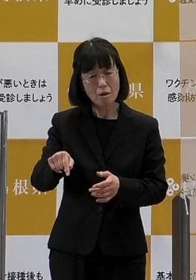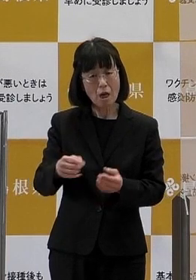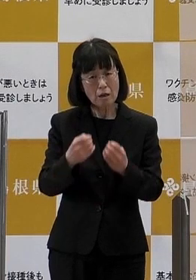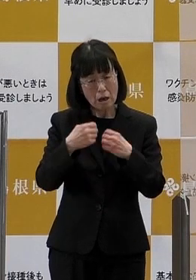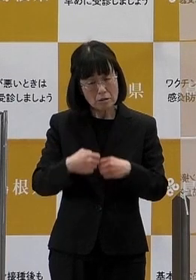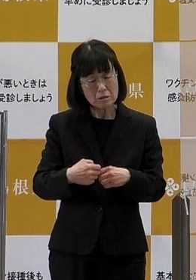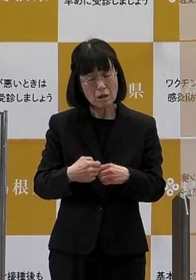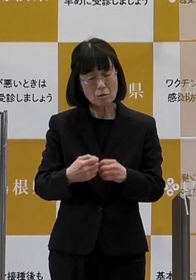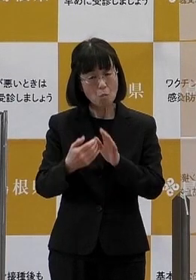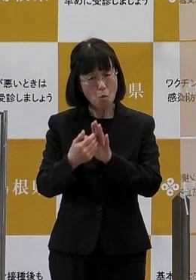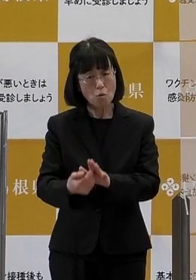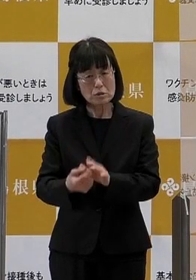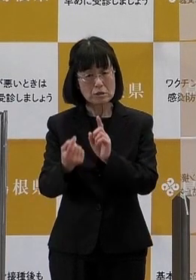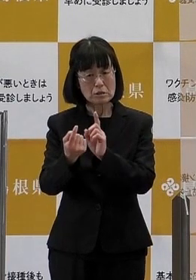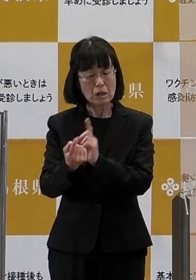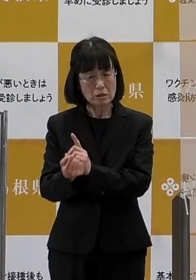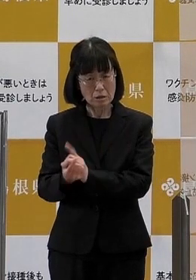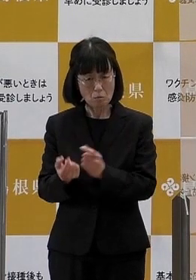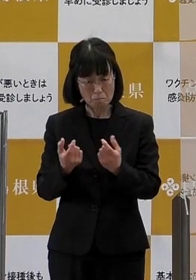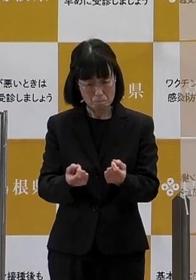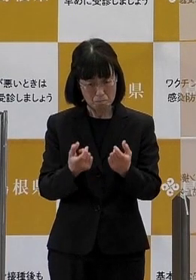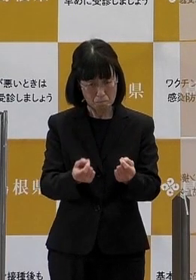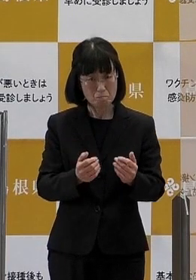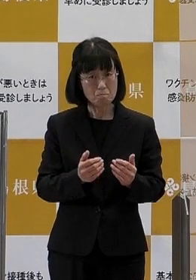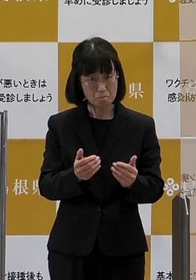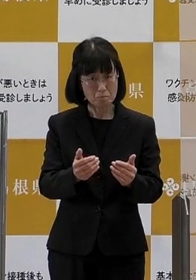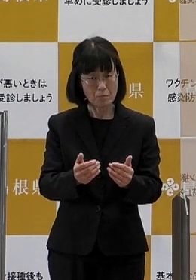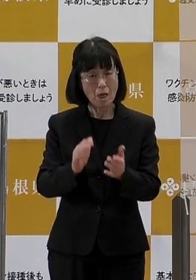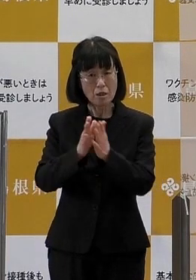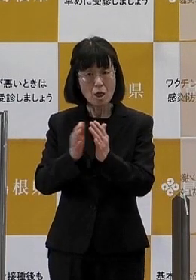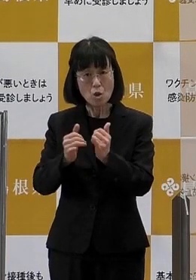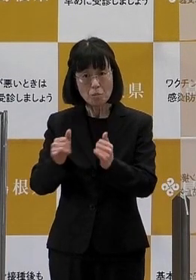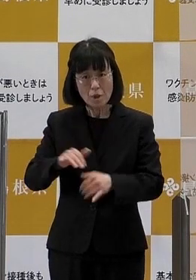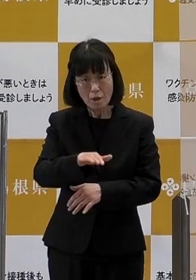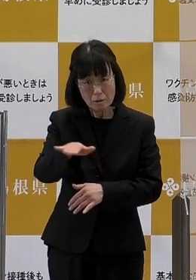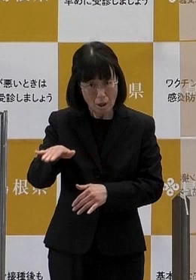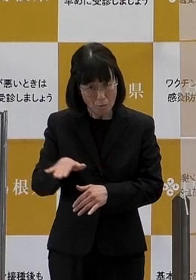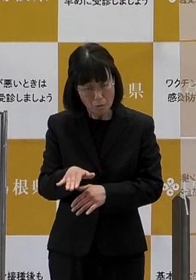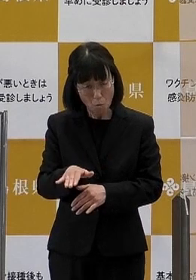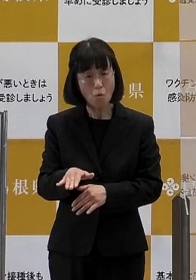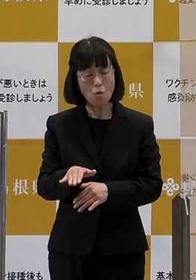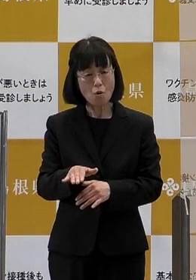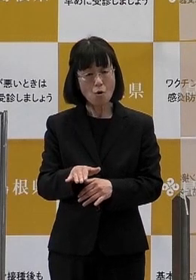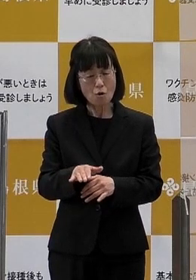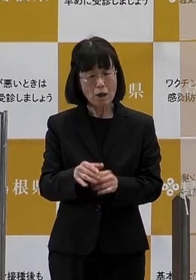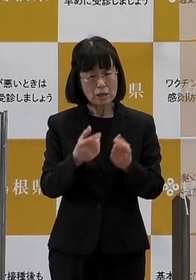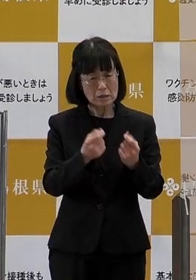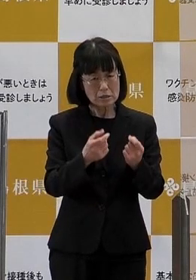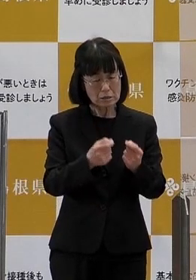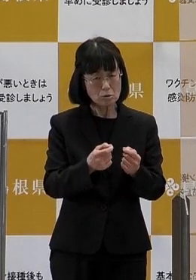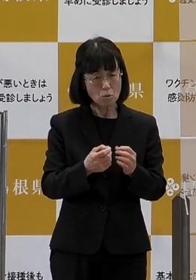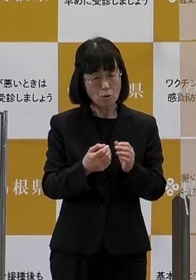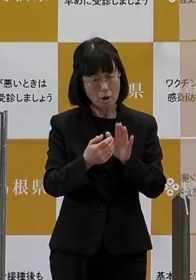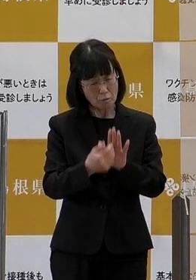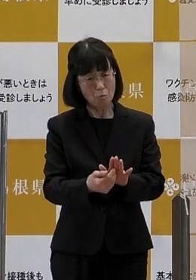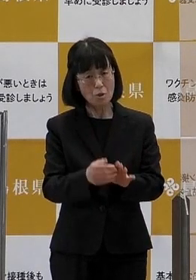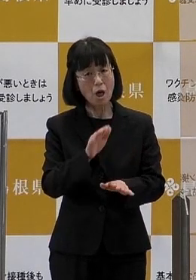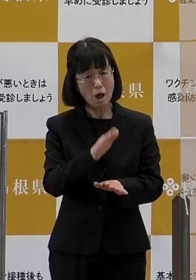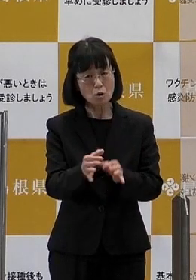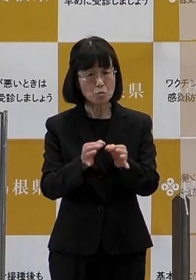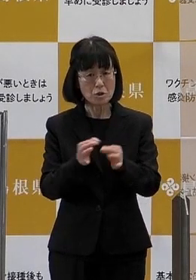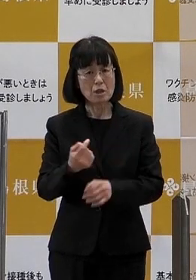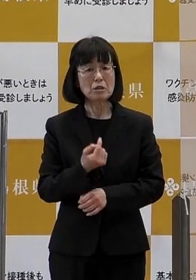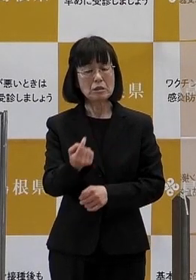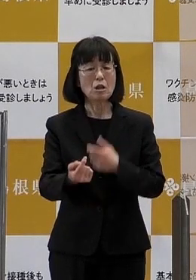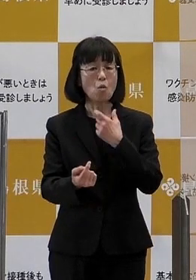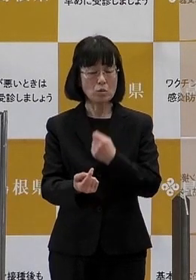感染防止対策を徹底し、県民の皆様にはそういった店舗をご利用いただくことを前提としまして、次の事項をお願い